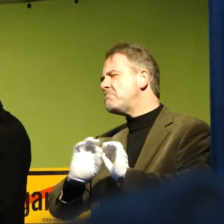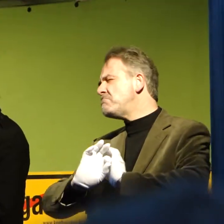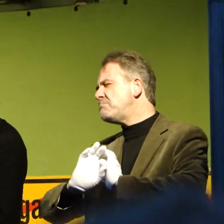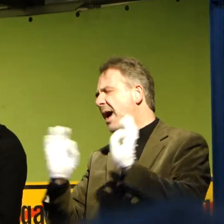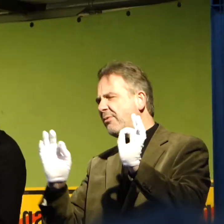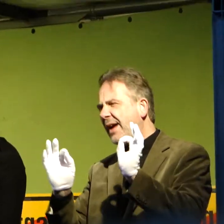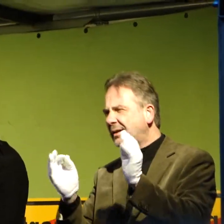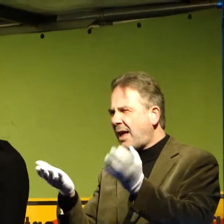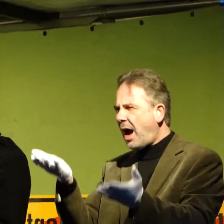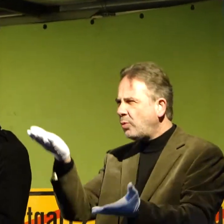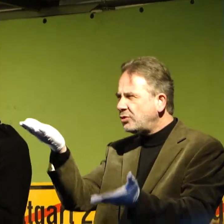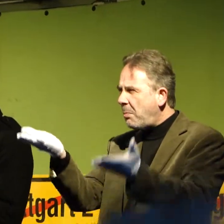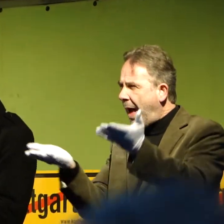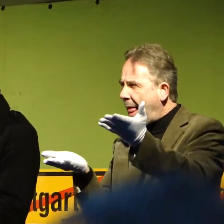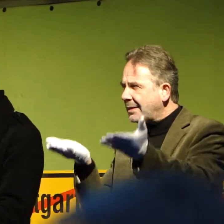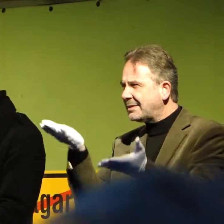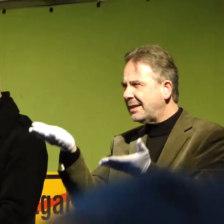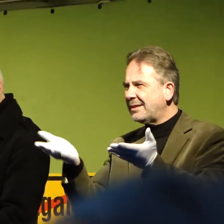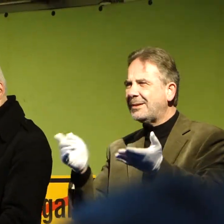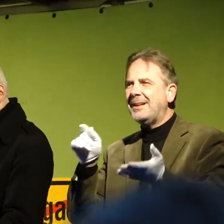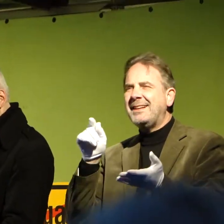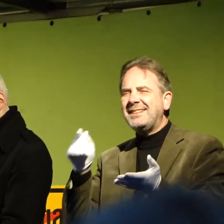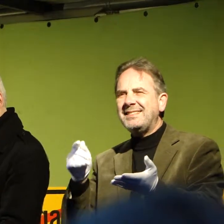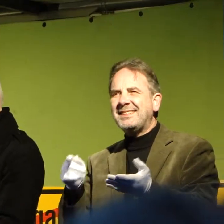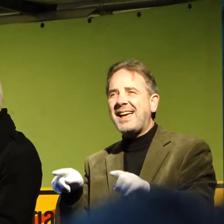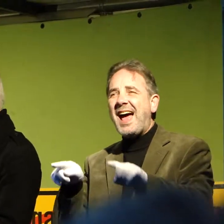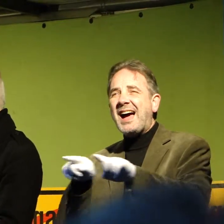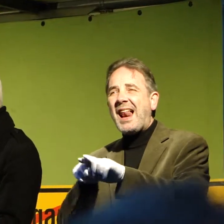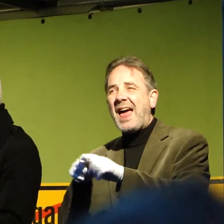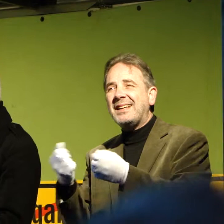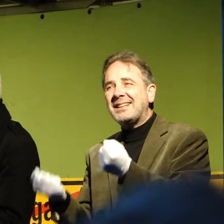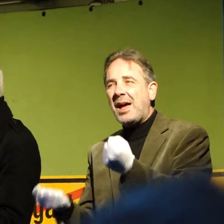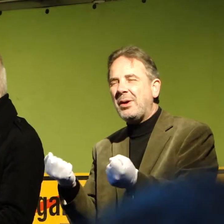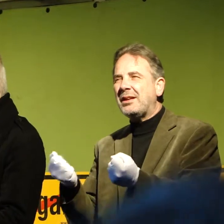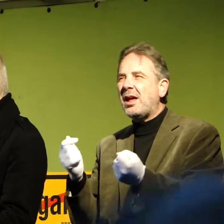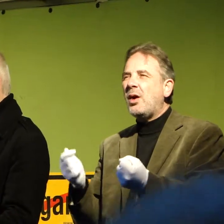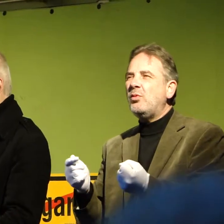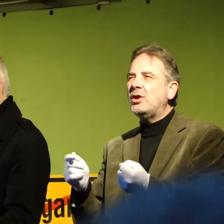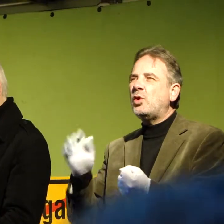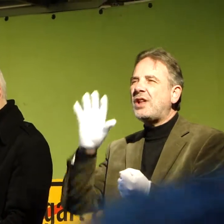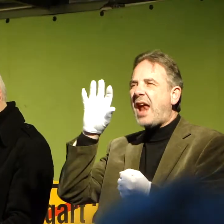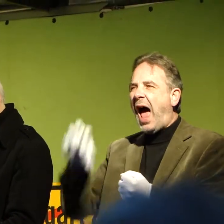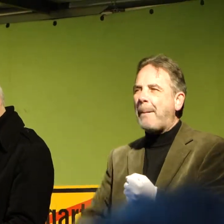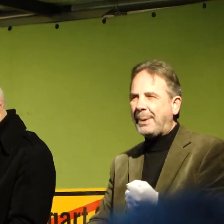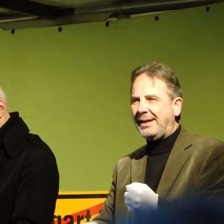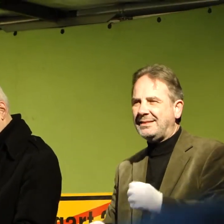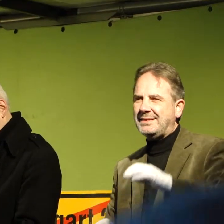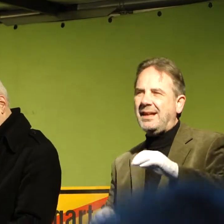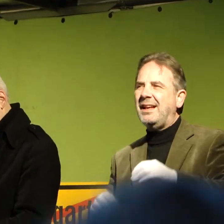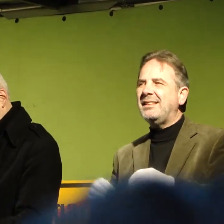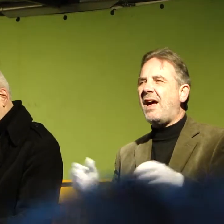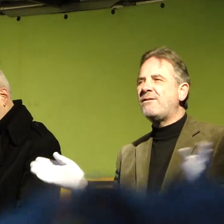perfekt ausbalanciert. Dieses Gleichgewicht wird durch den Abriss der Flügel zerstört.